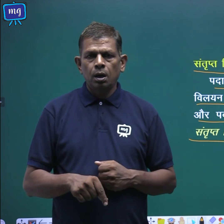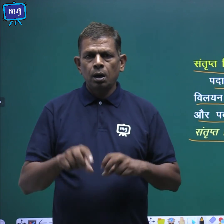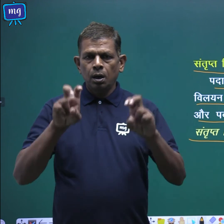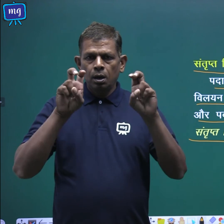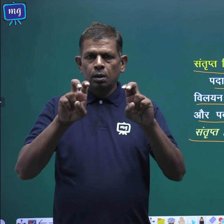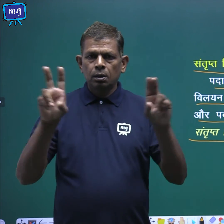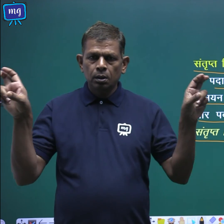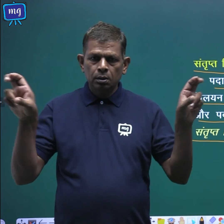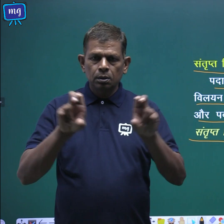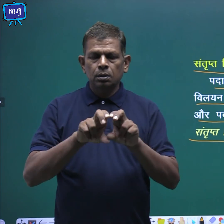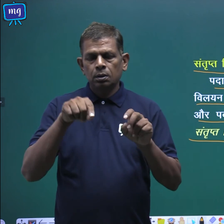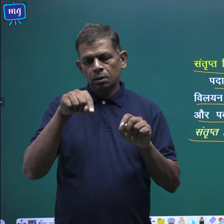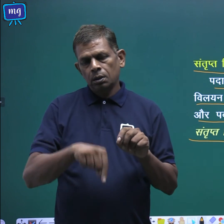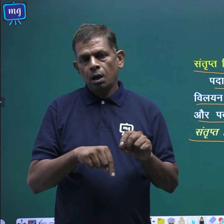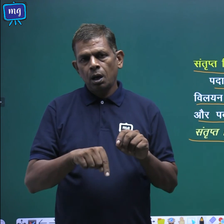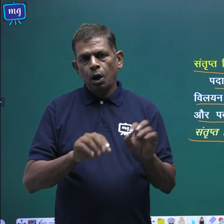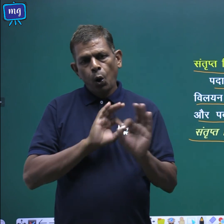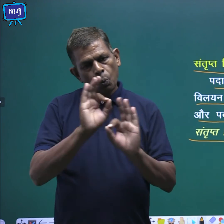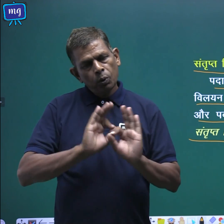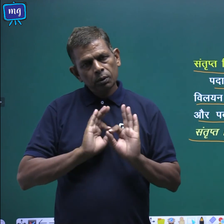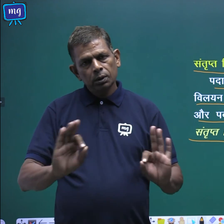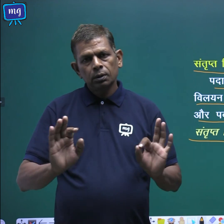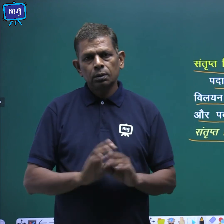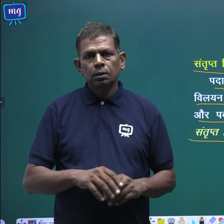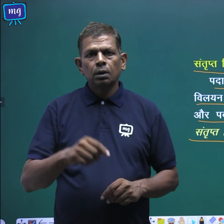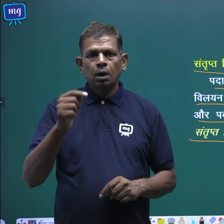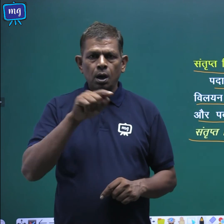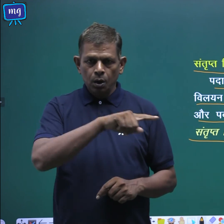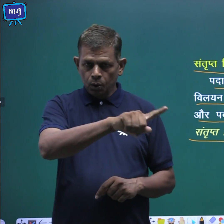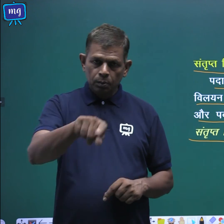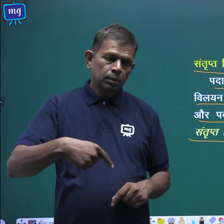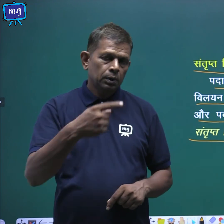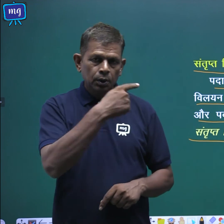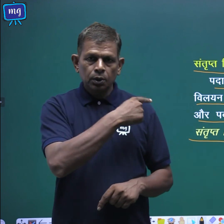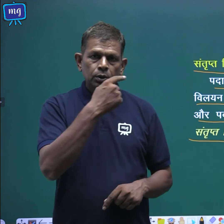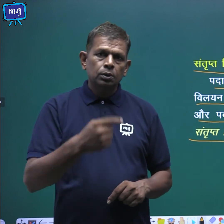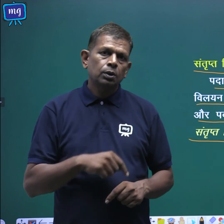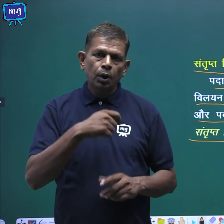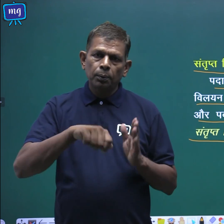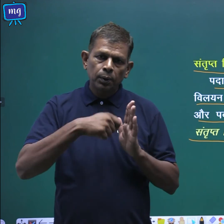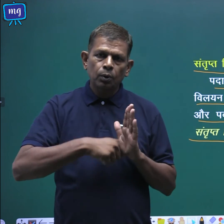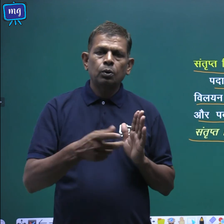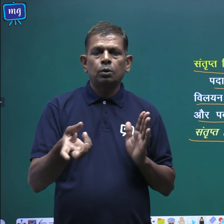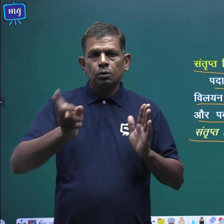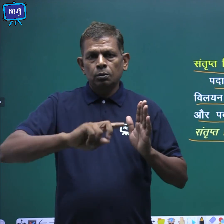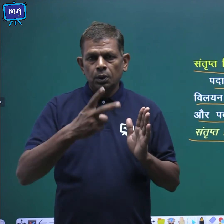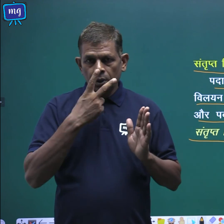यहाँ पूरा होता है। आप इस वीडियो को दोबारा